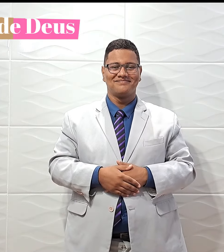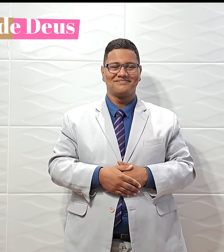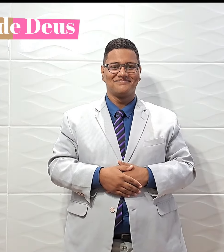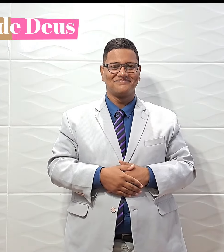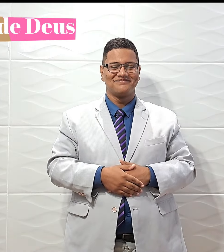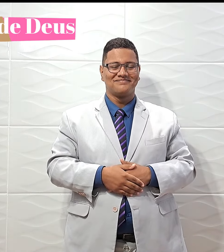Amém